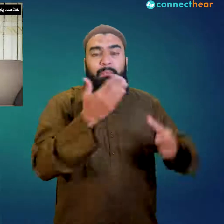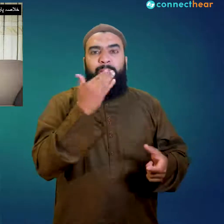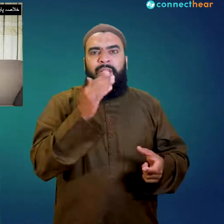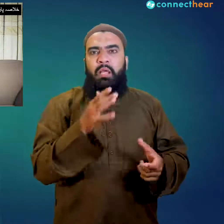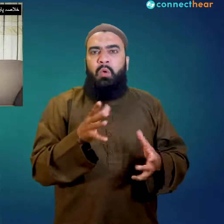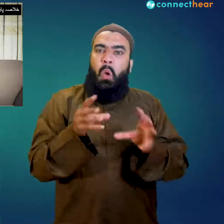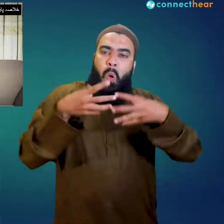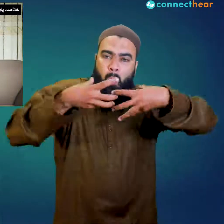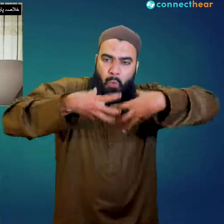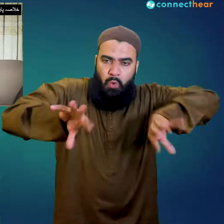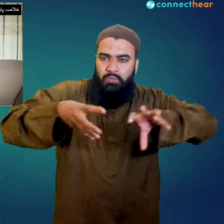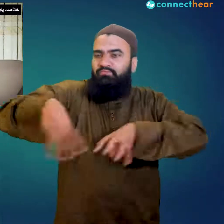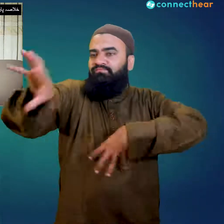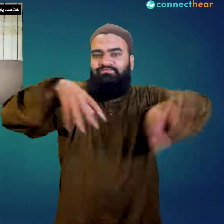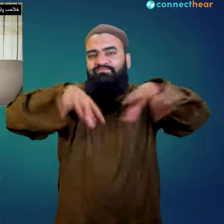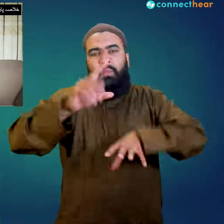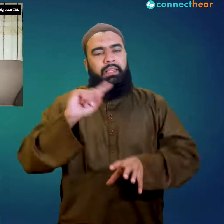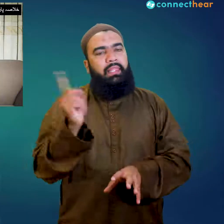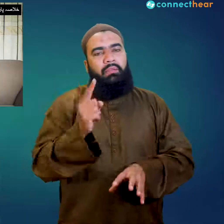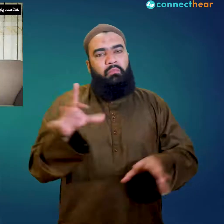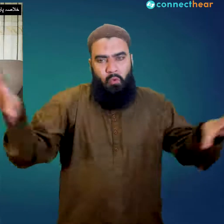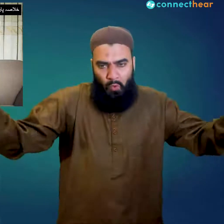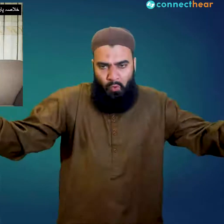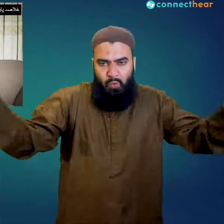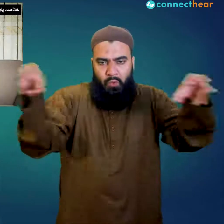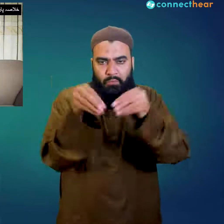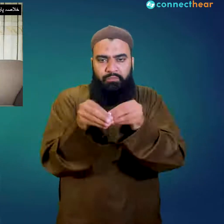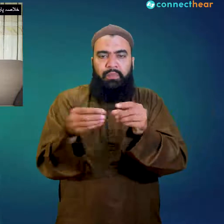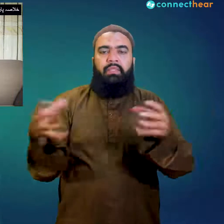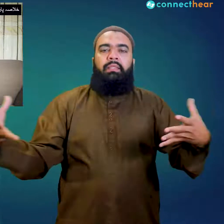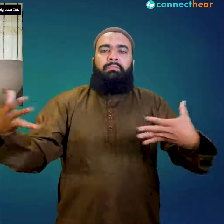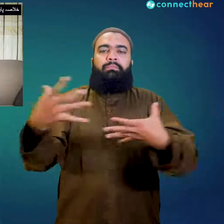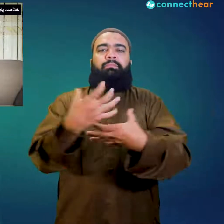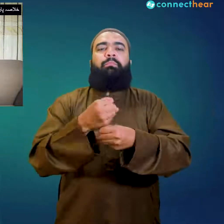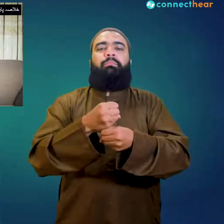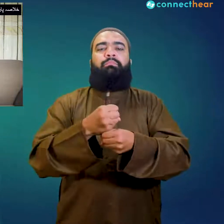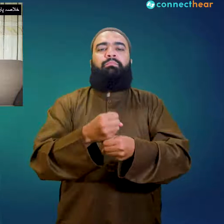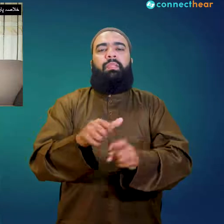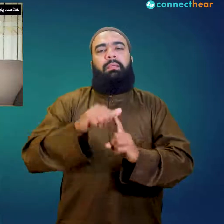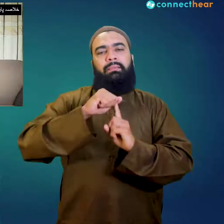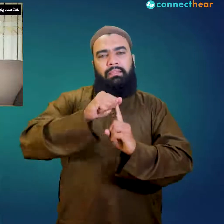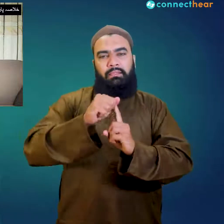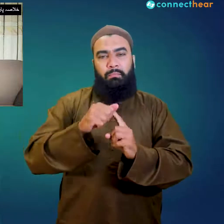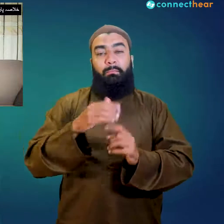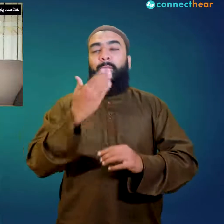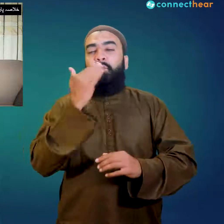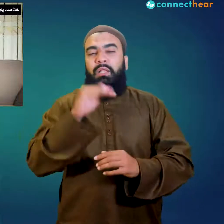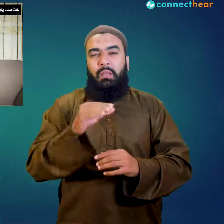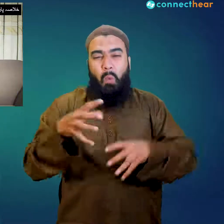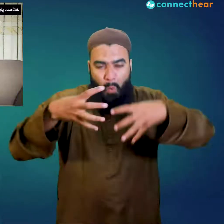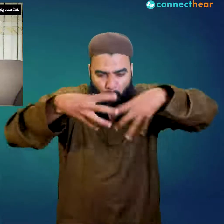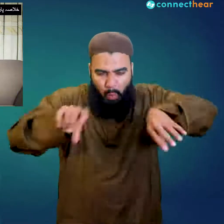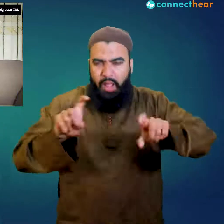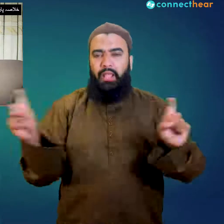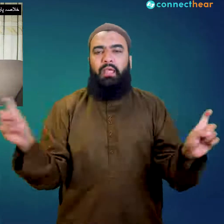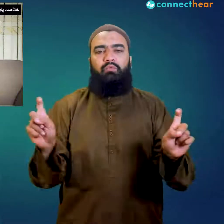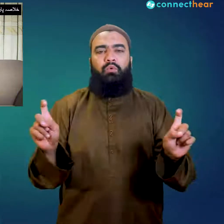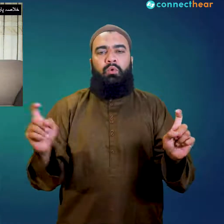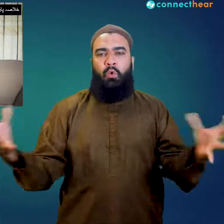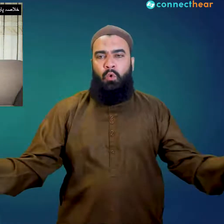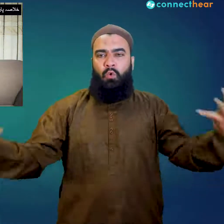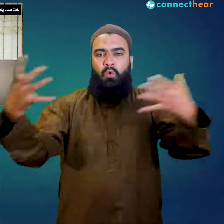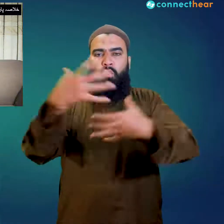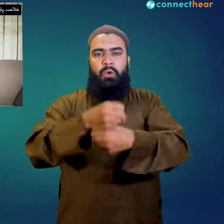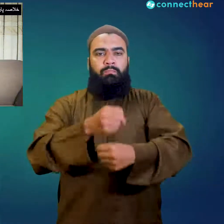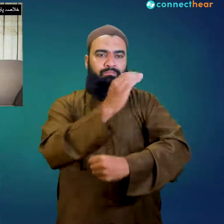آیت مبارکہ میں دیا گیا، اور حبل اللہ سے فرمایا گیا مراد یہ ہے قرآن مجید، یہ اللہ کی